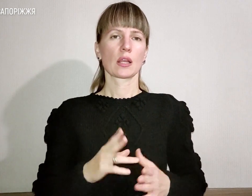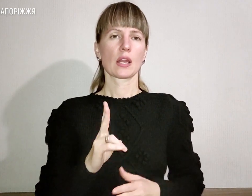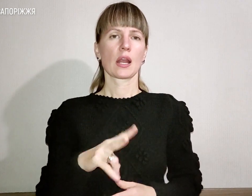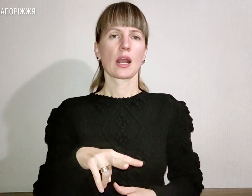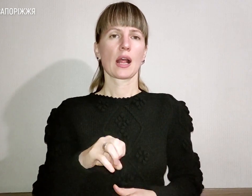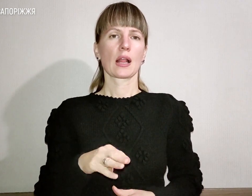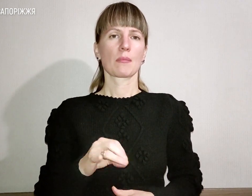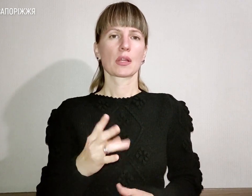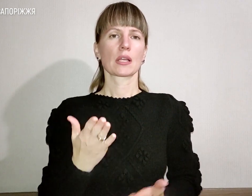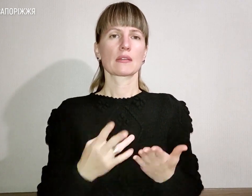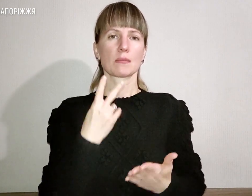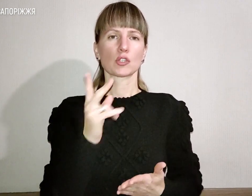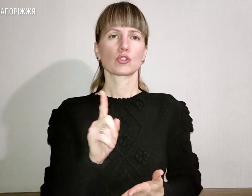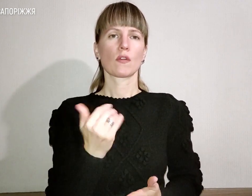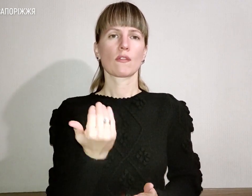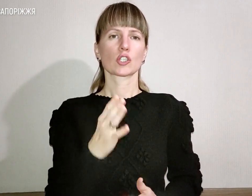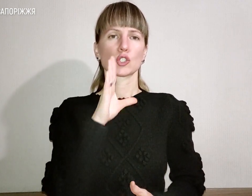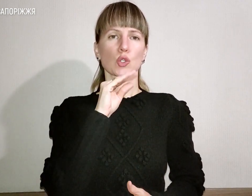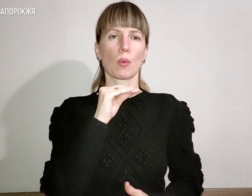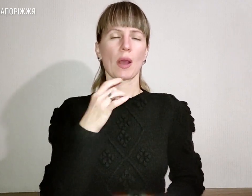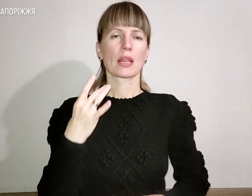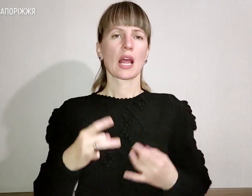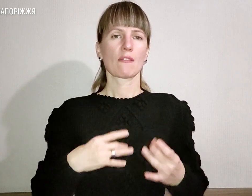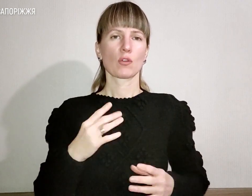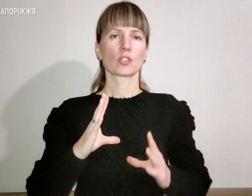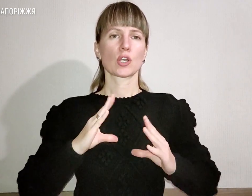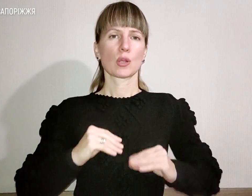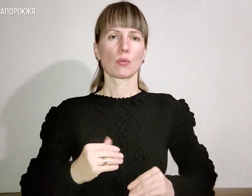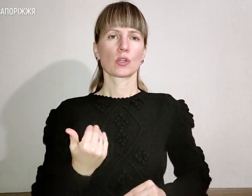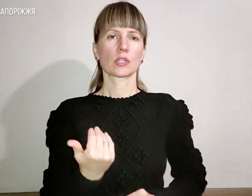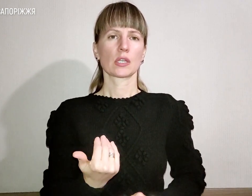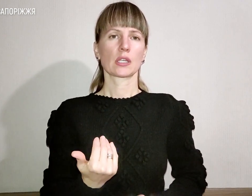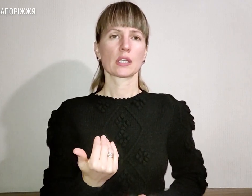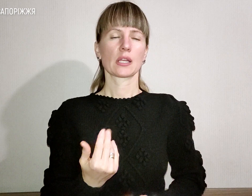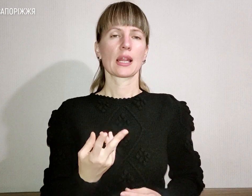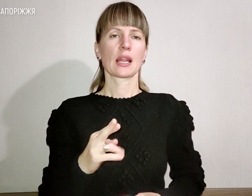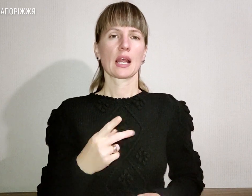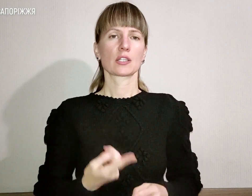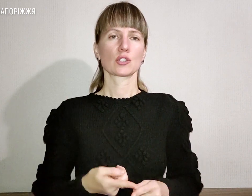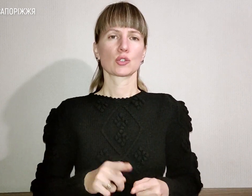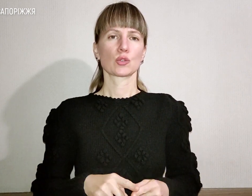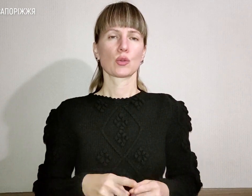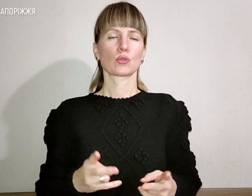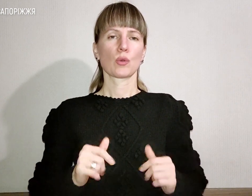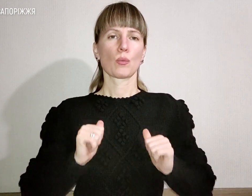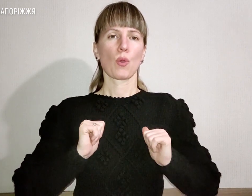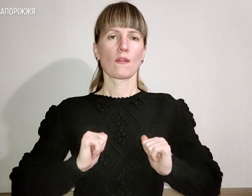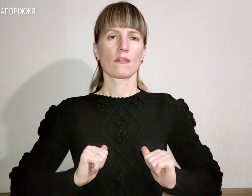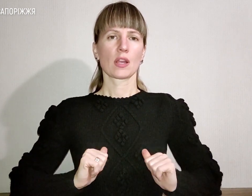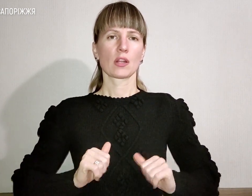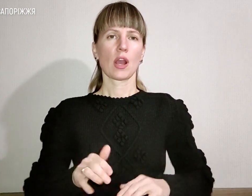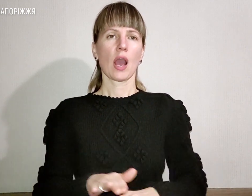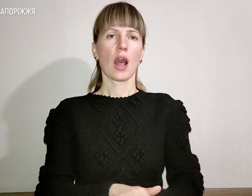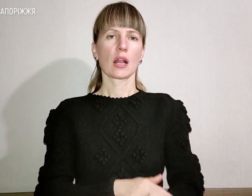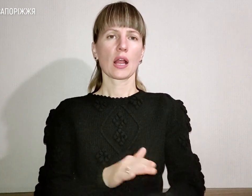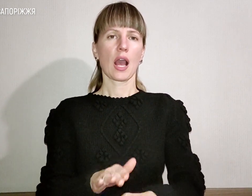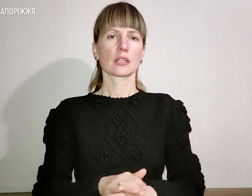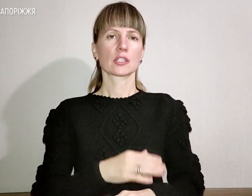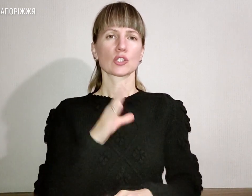Якщо ви бачите, що ваша собака реагує, заспокойте її. Для цього повільно гладьте свою собаку і